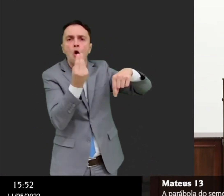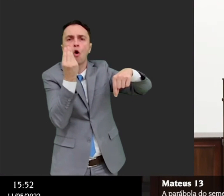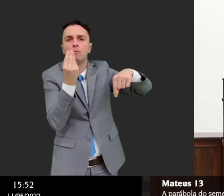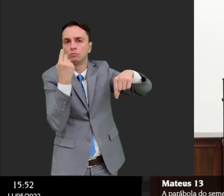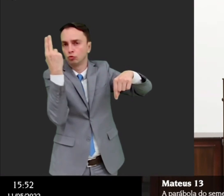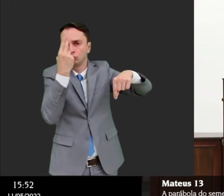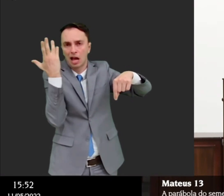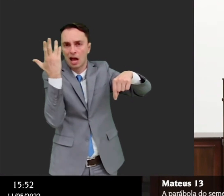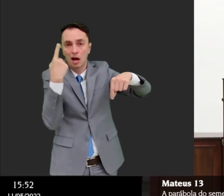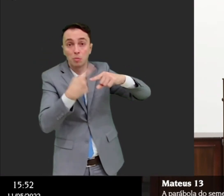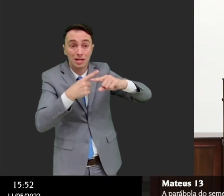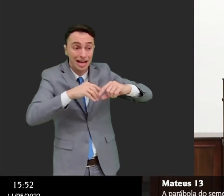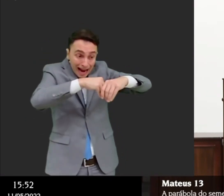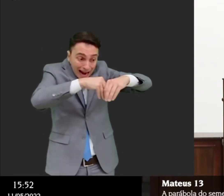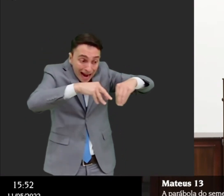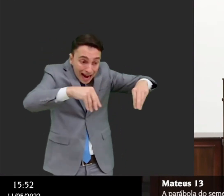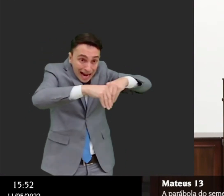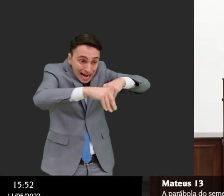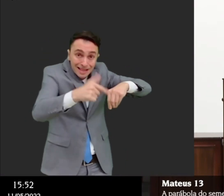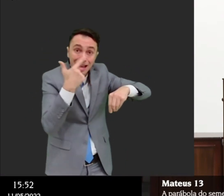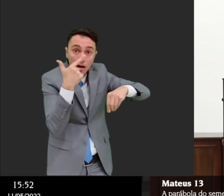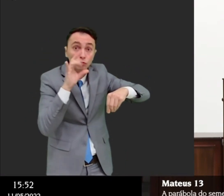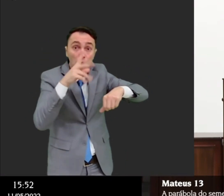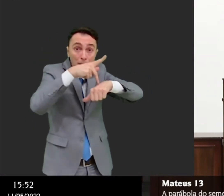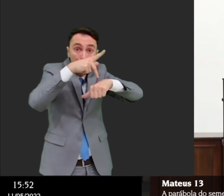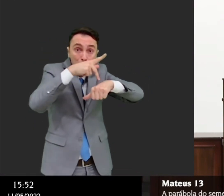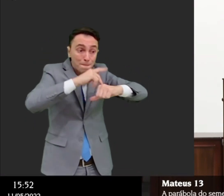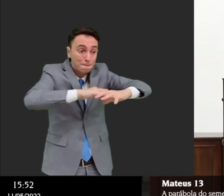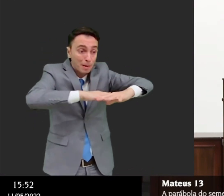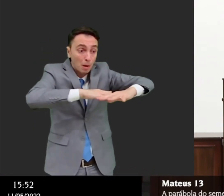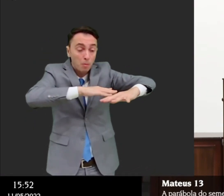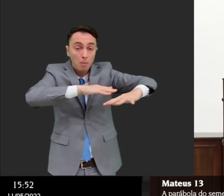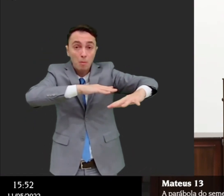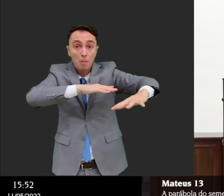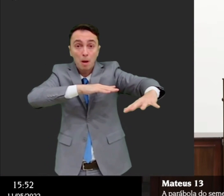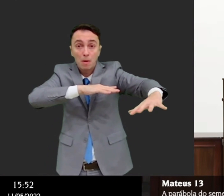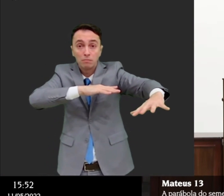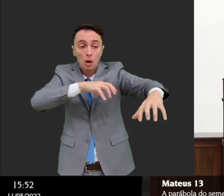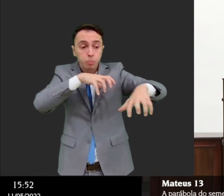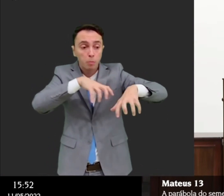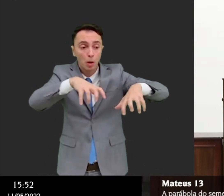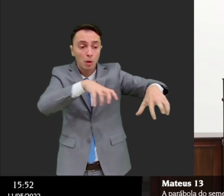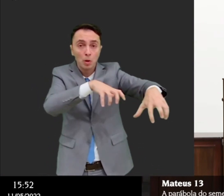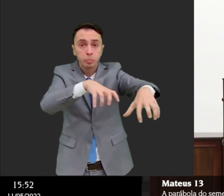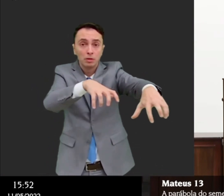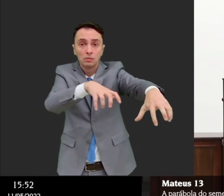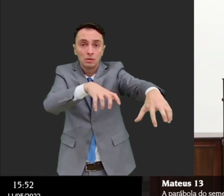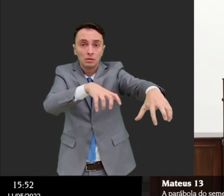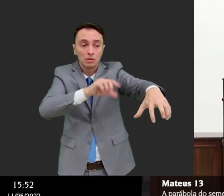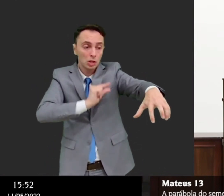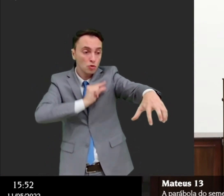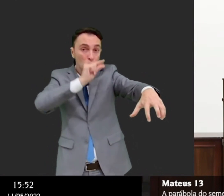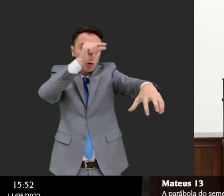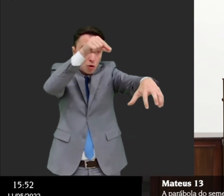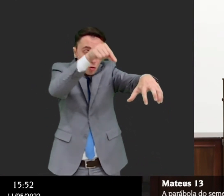funda, não tinha onde suas raízes se firmar. Até nisto